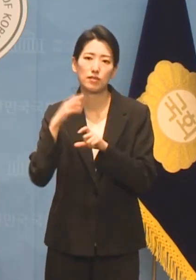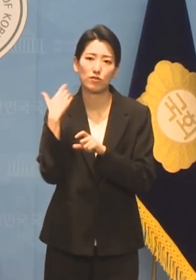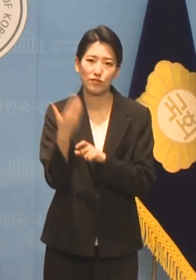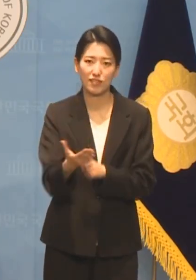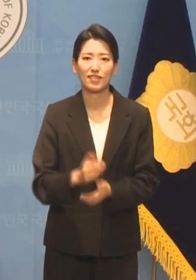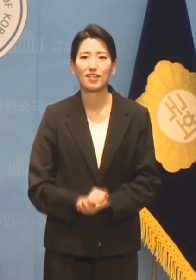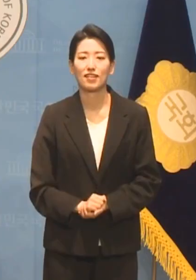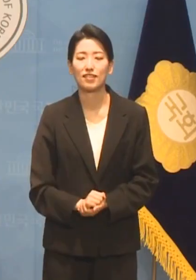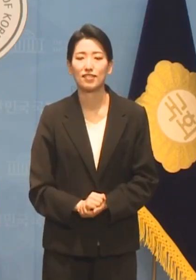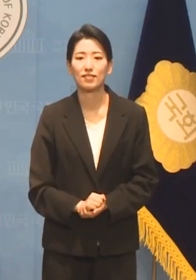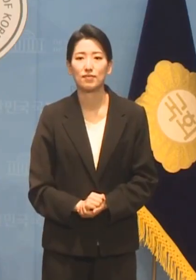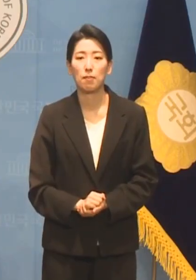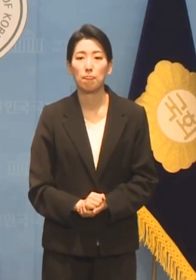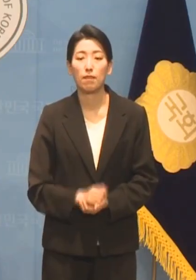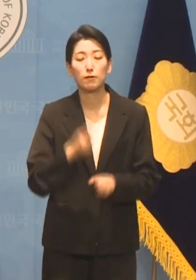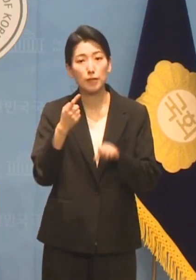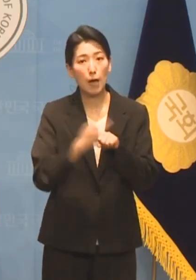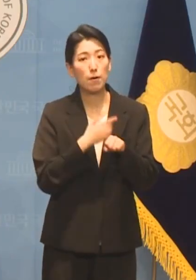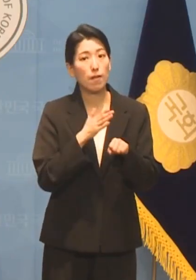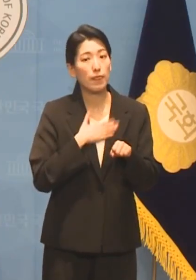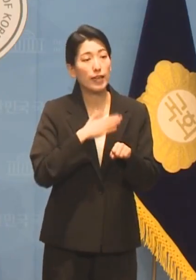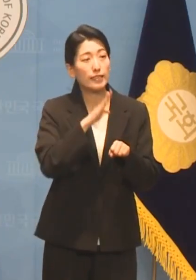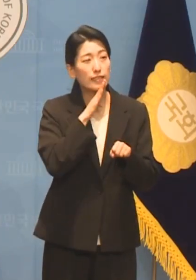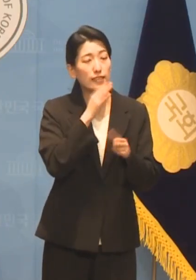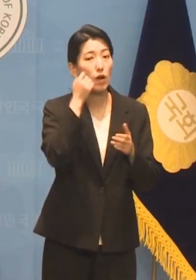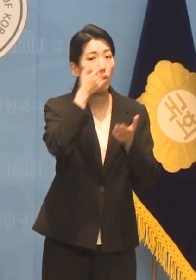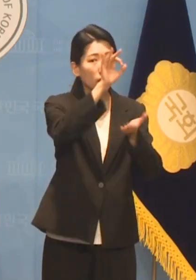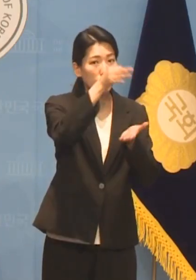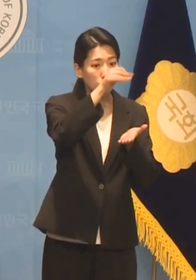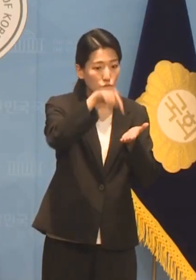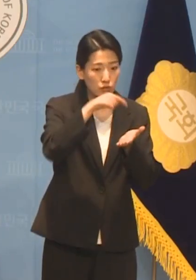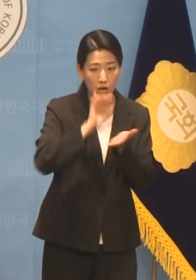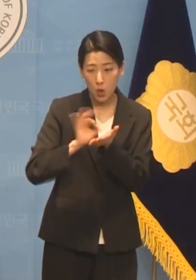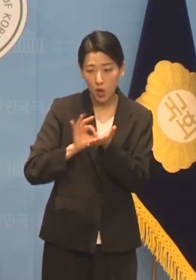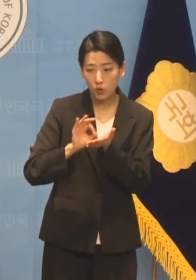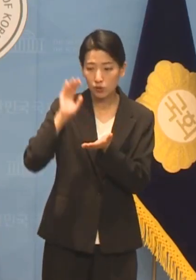강화하여 실질 소득을 확실히 늘려드리겠습니다.